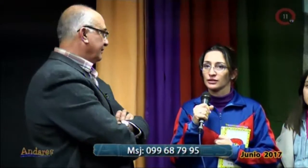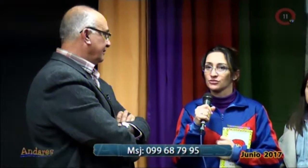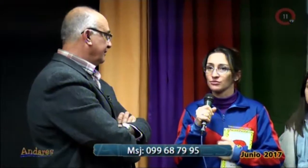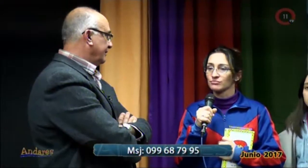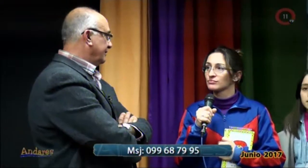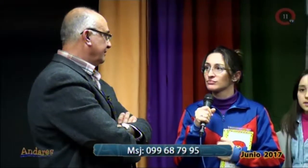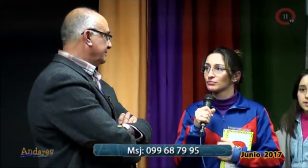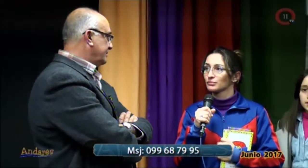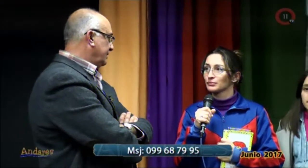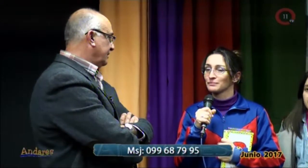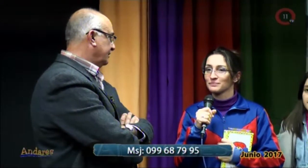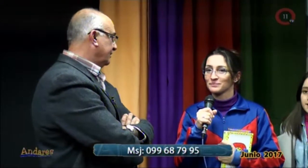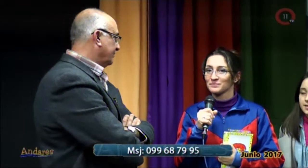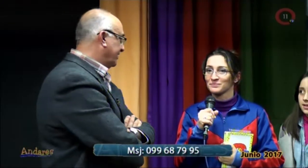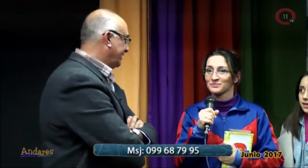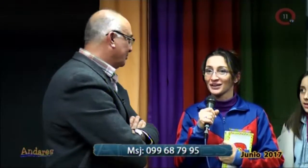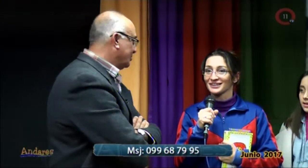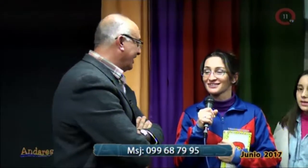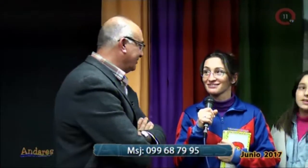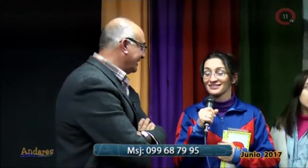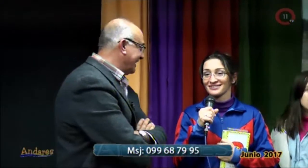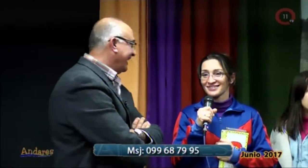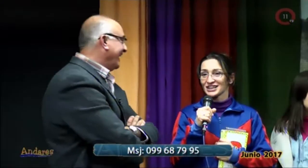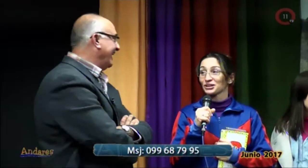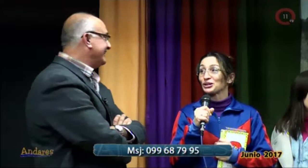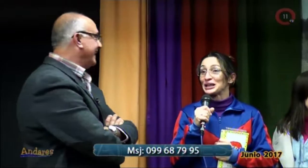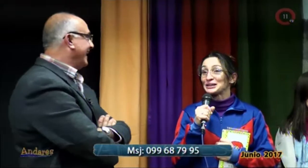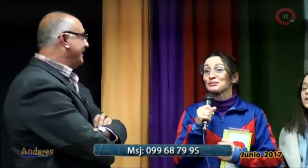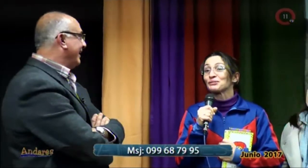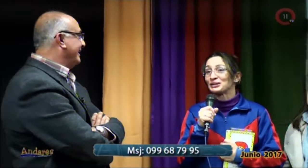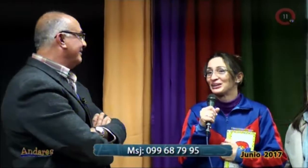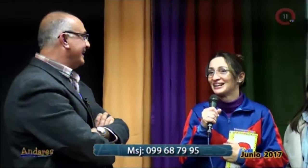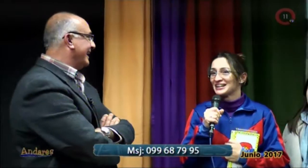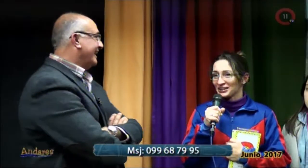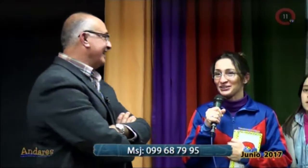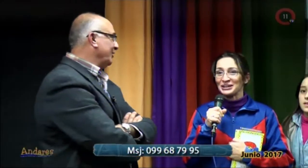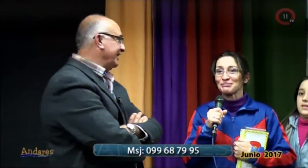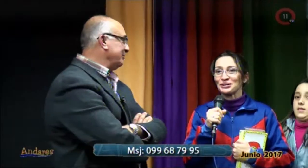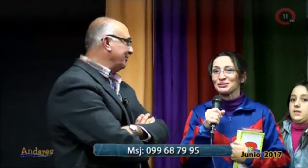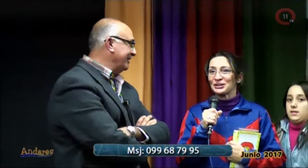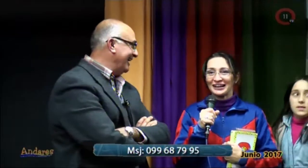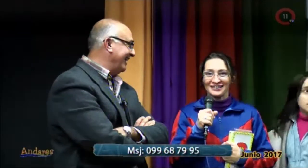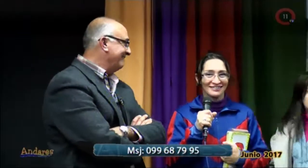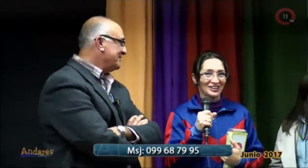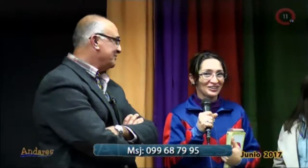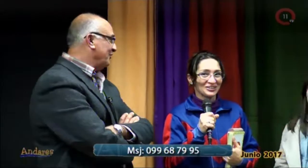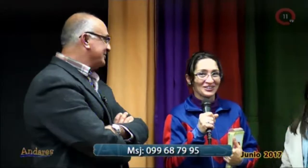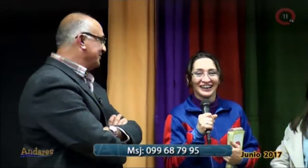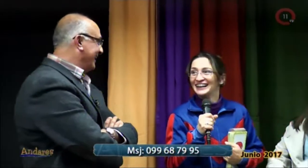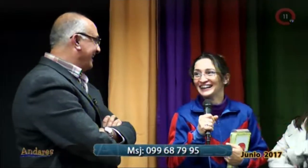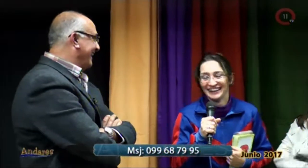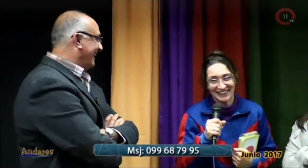¿La dirección? Sí, sí, instrucciones del año 13 Tengo los pero no lo veo de acá No